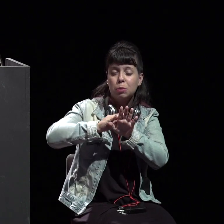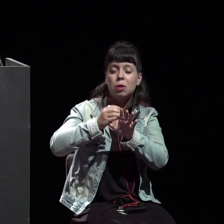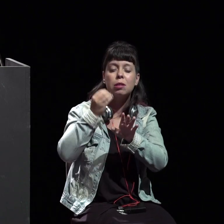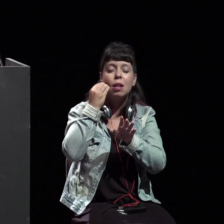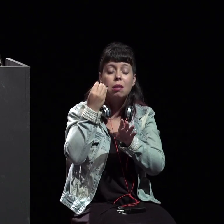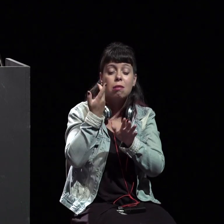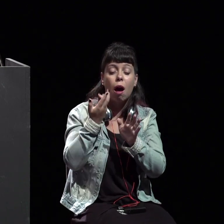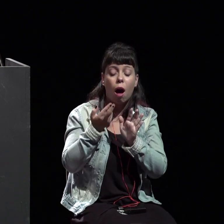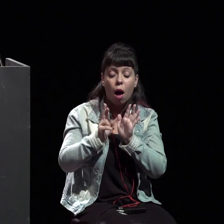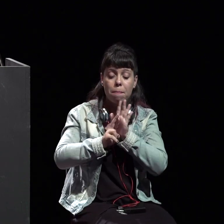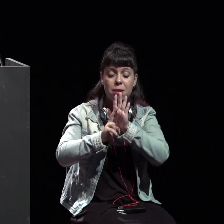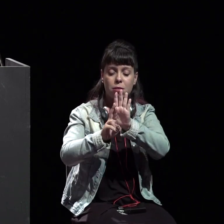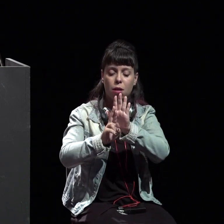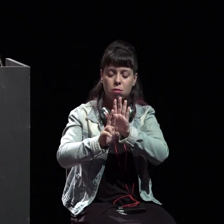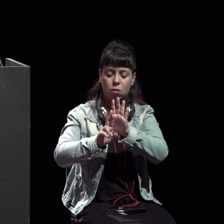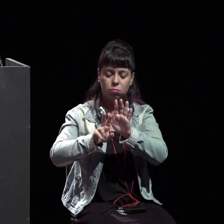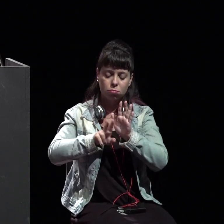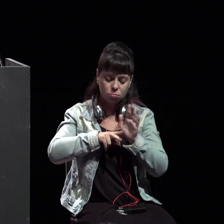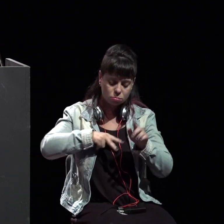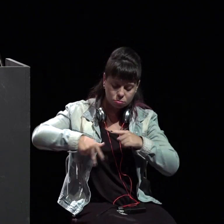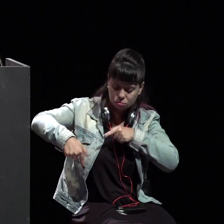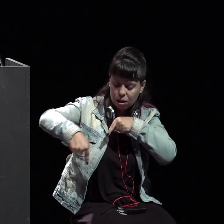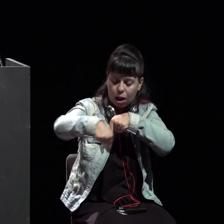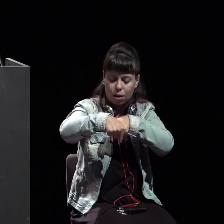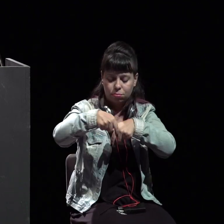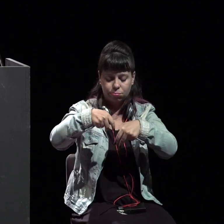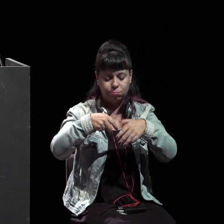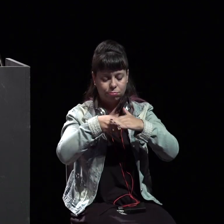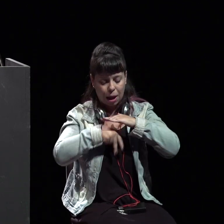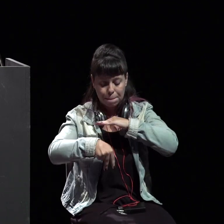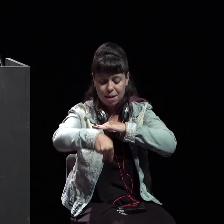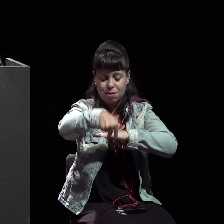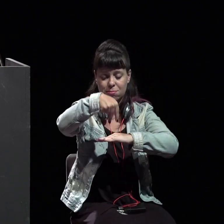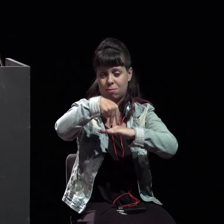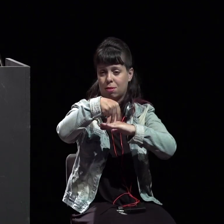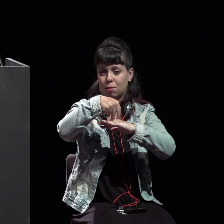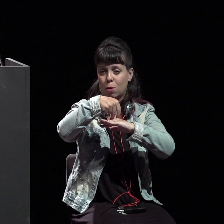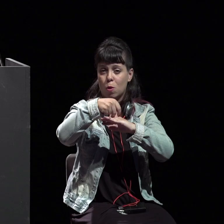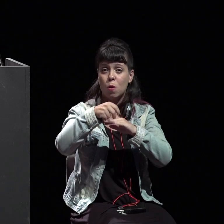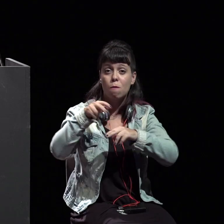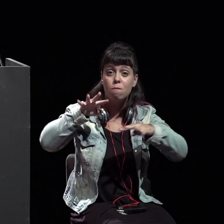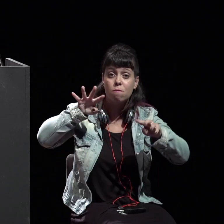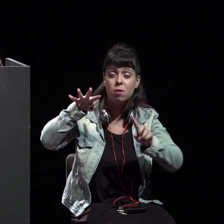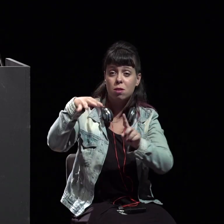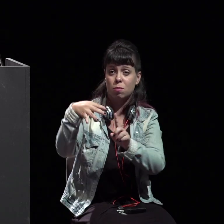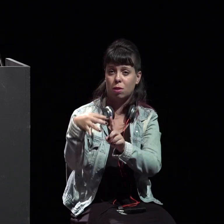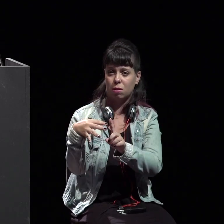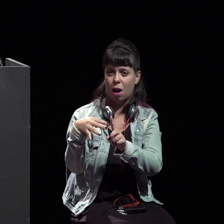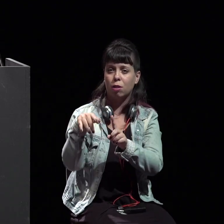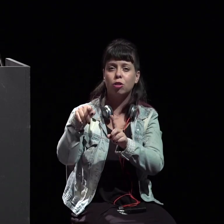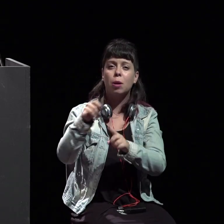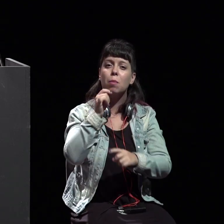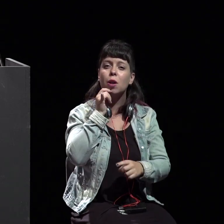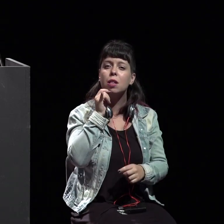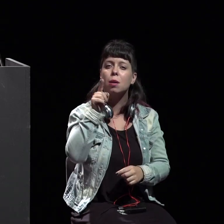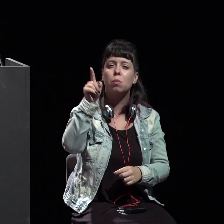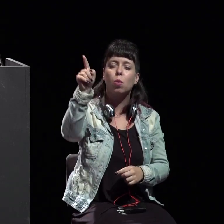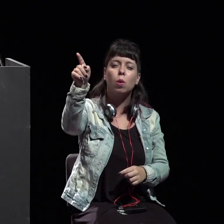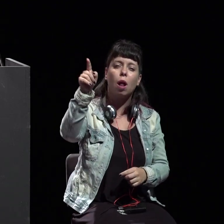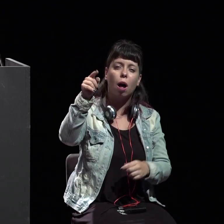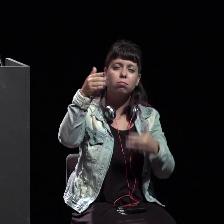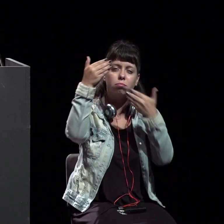e visibilidade. Até as análises sobre o desidratado Estado Islâmico buscam, no Estatuto